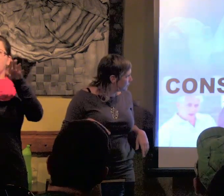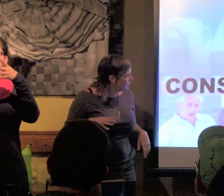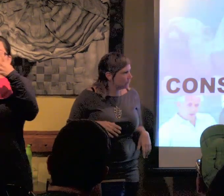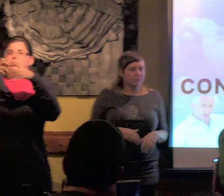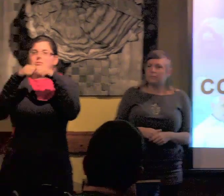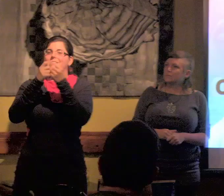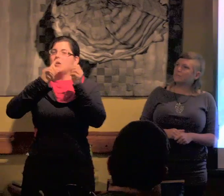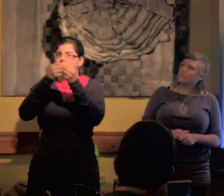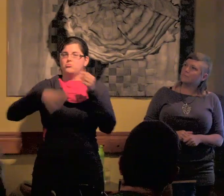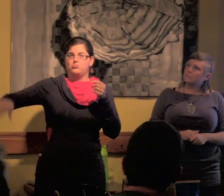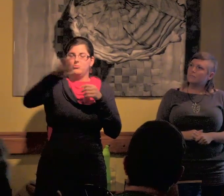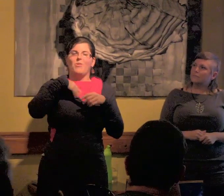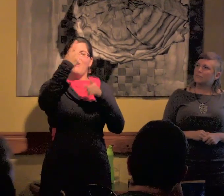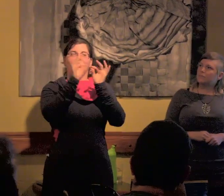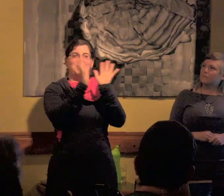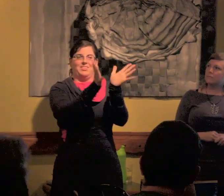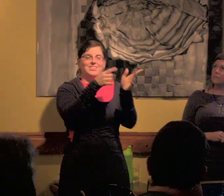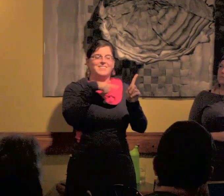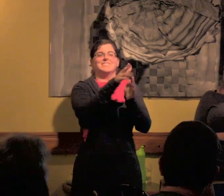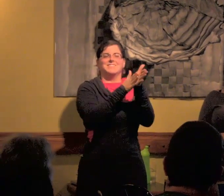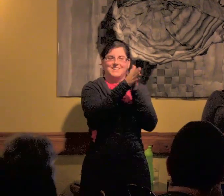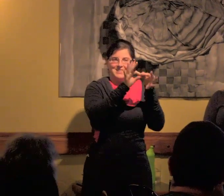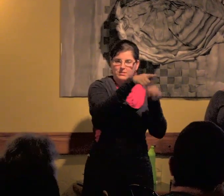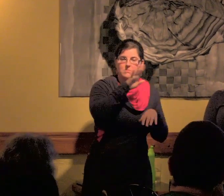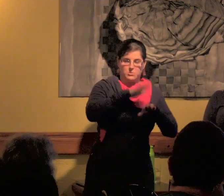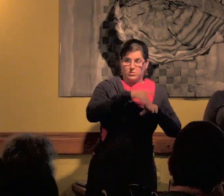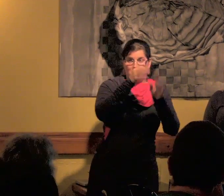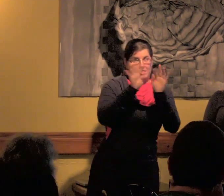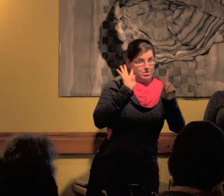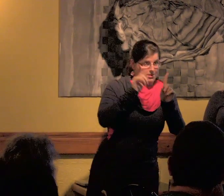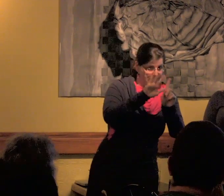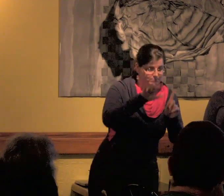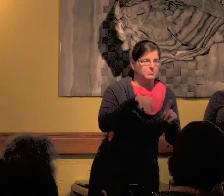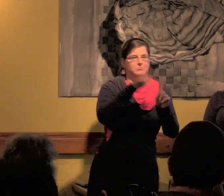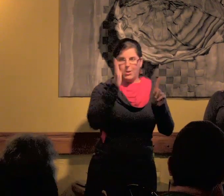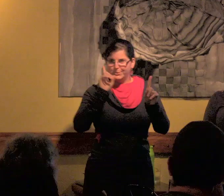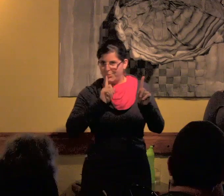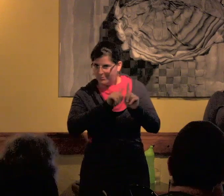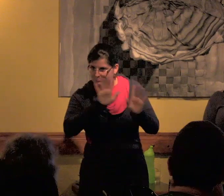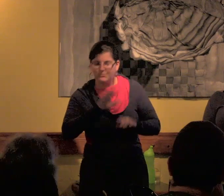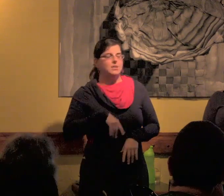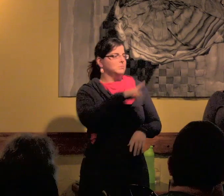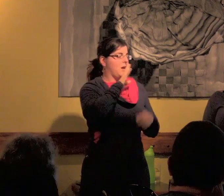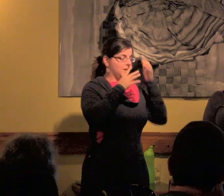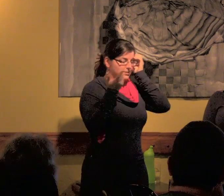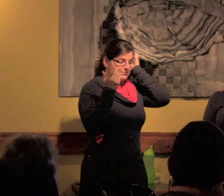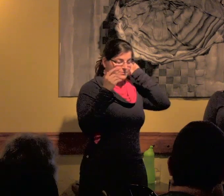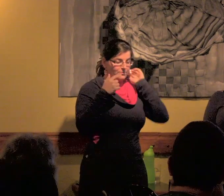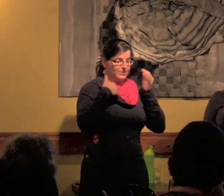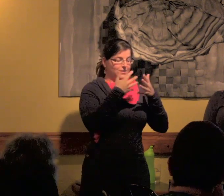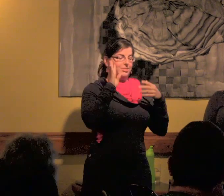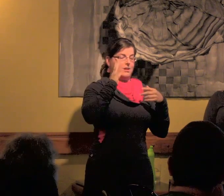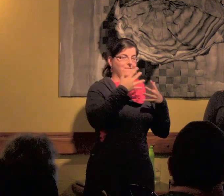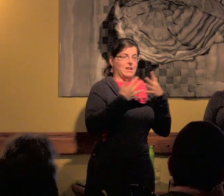qui relève de la sphère privée ou publique. À propos des barrières sociales, c'est intéressant parce que je parlais avec un interprète, une personne entendante, dont